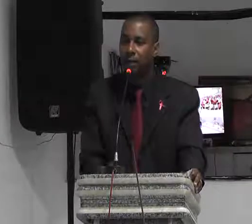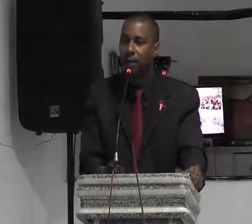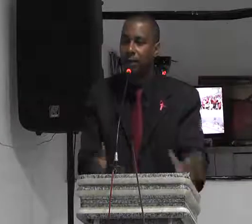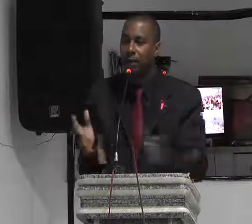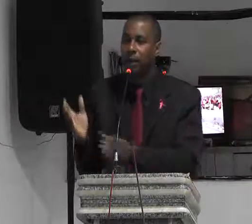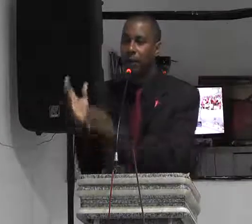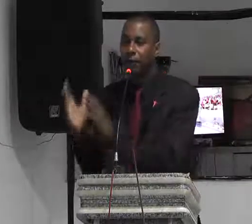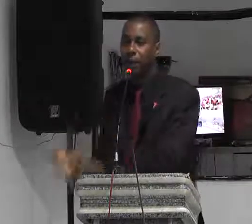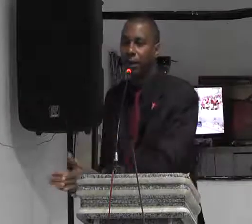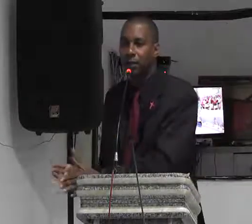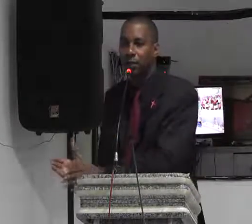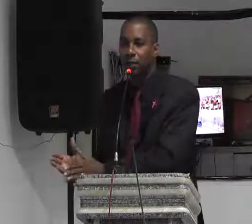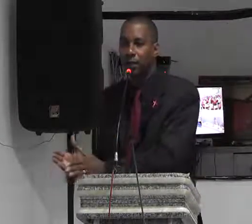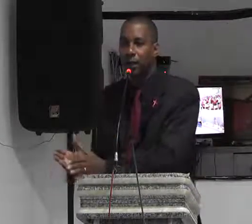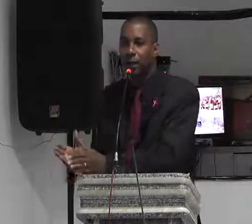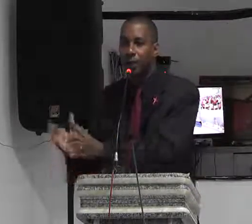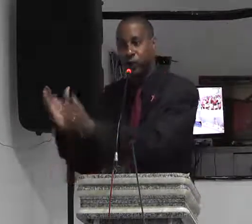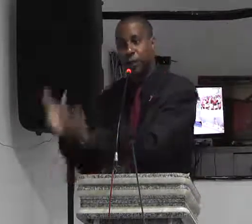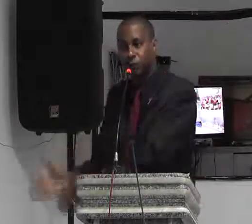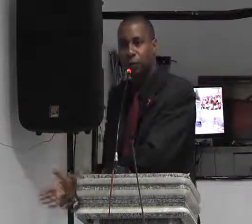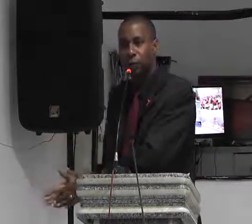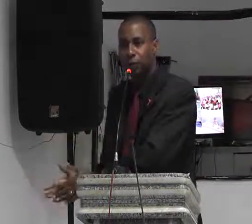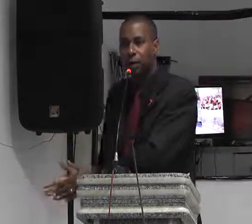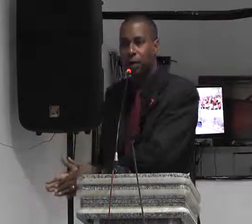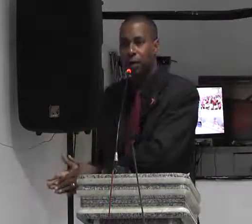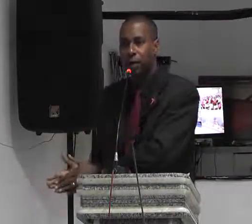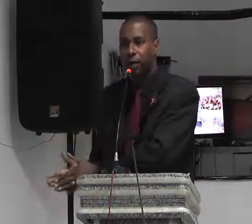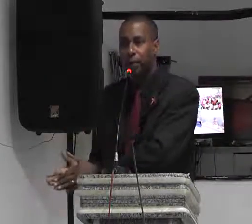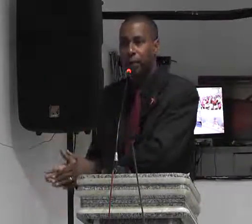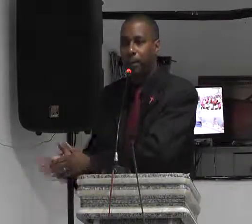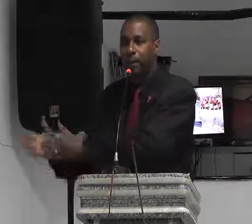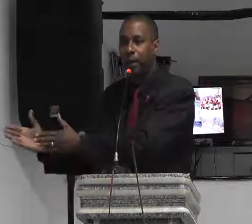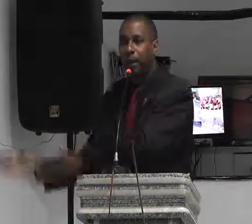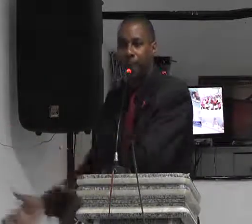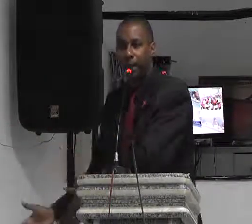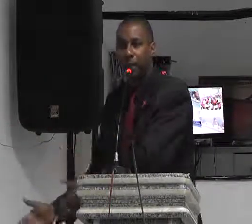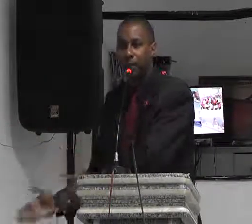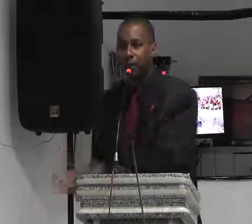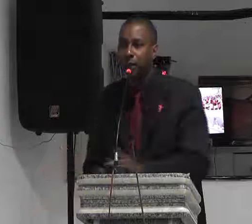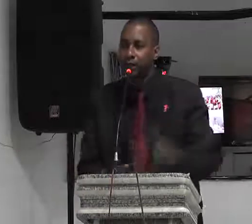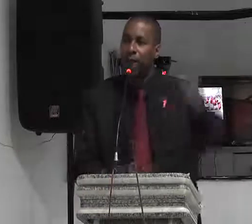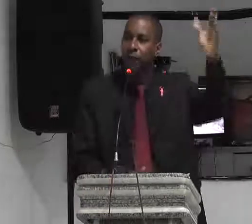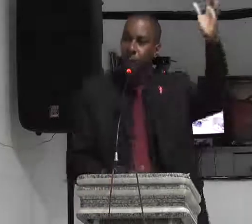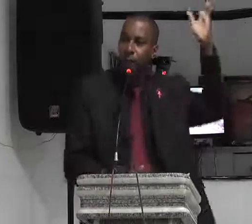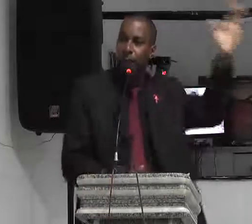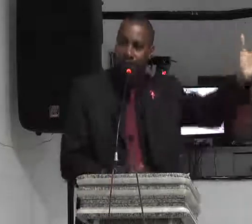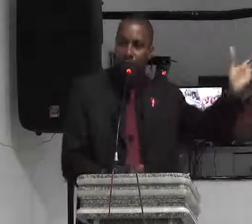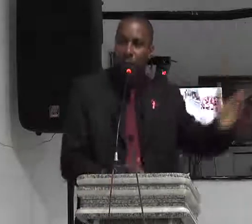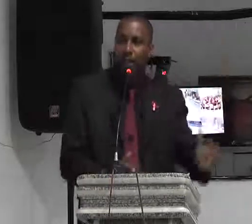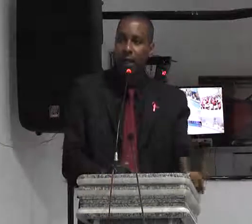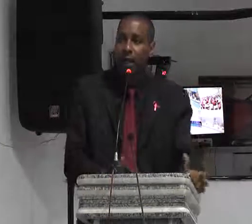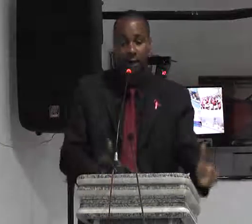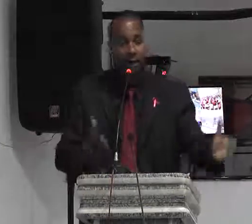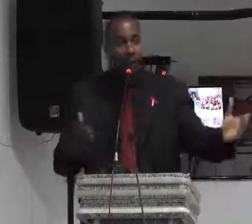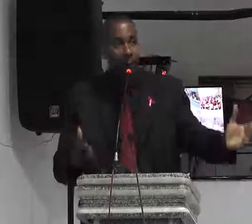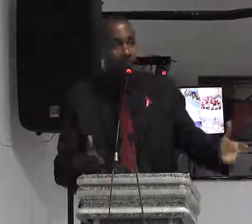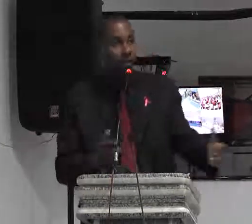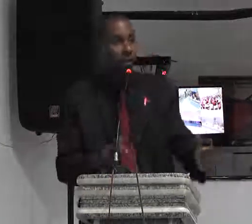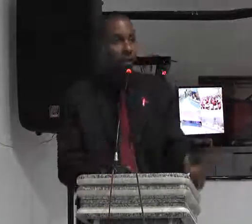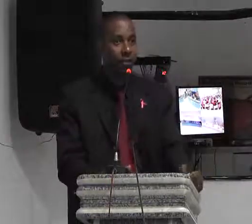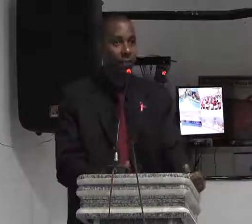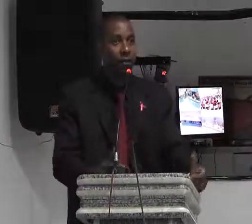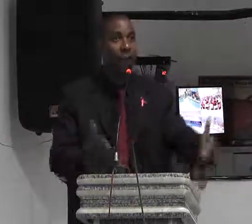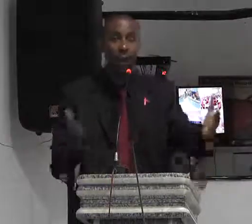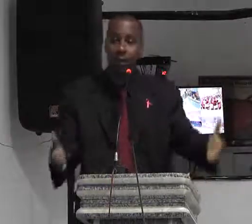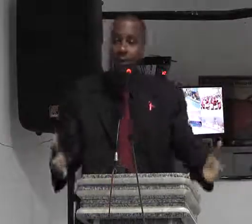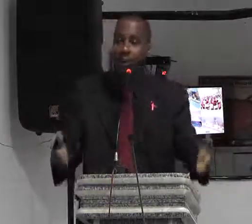Brasília, por estar levando, fechando o escritório em Ilhéus e levando para Jequié. Quem vai perder,